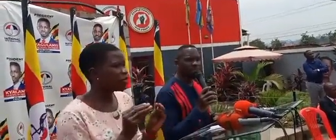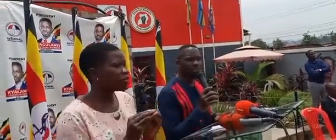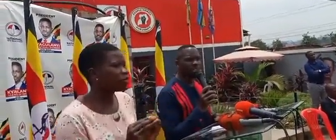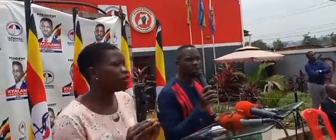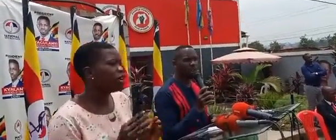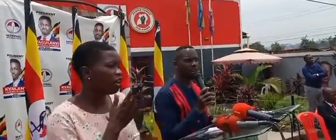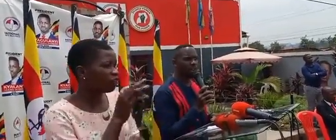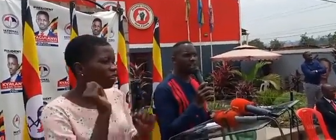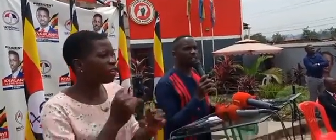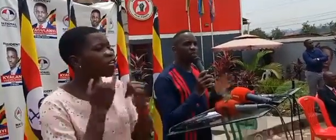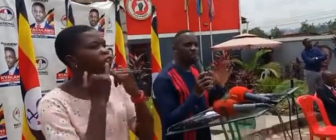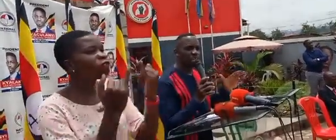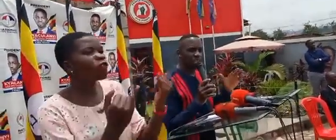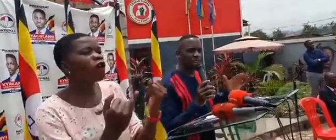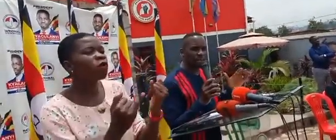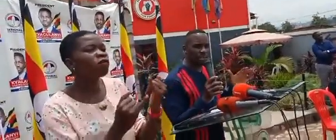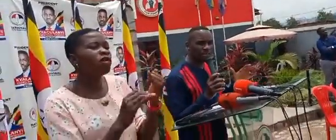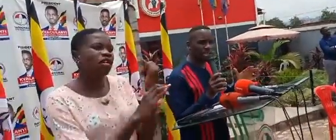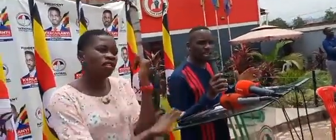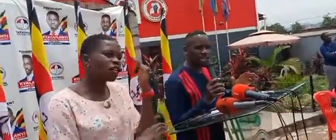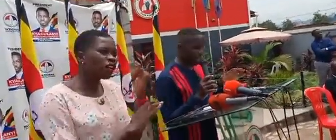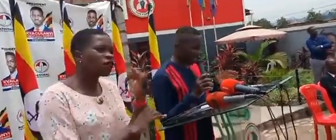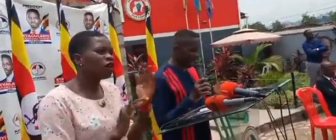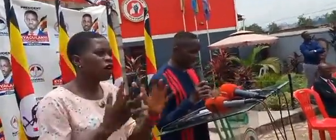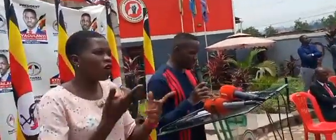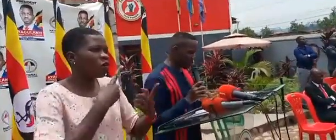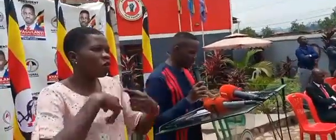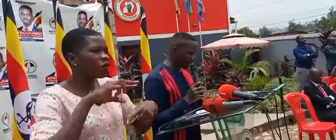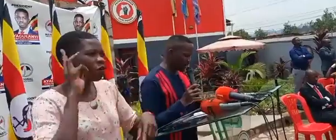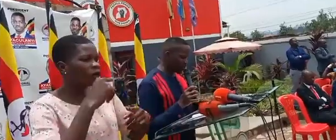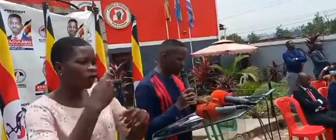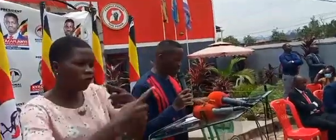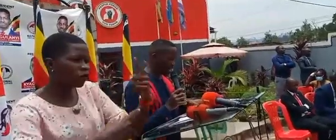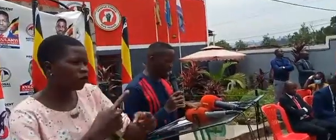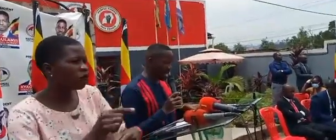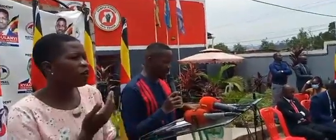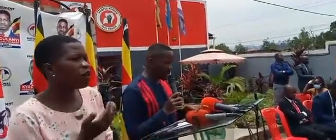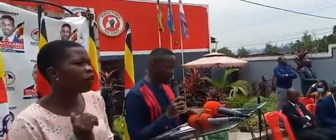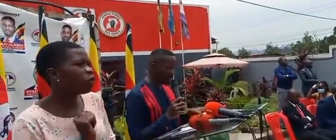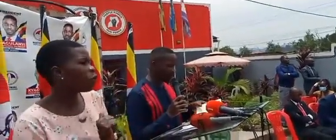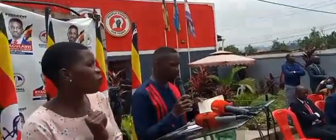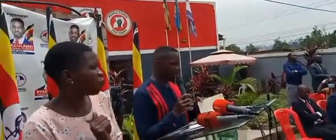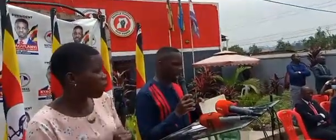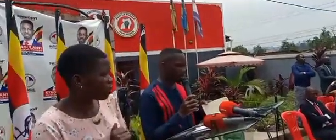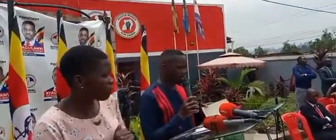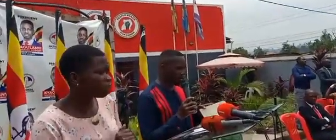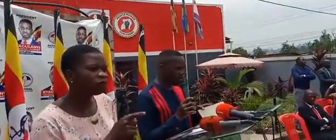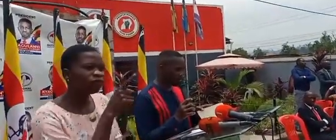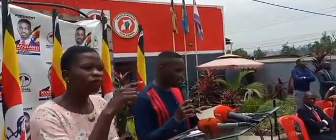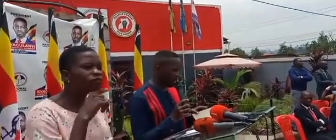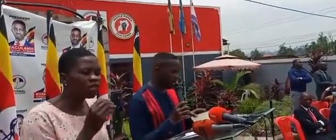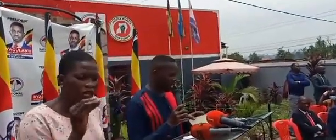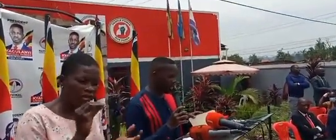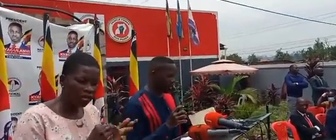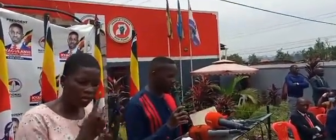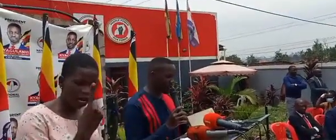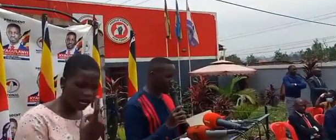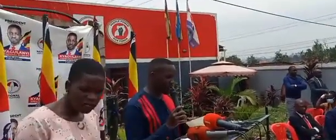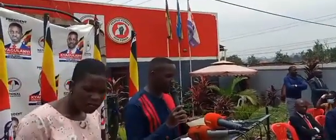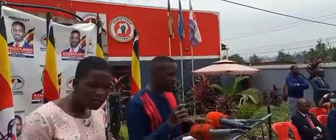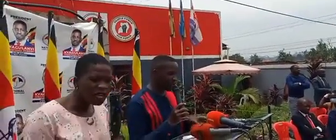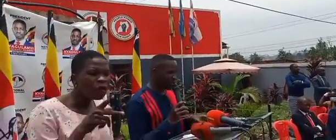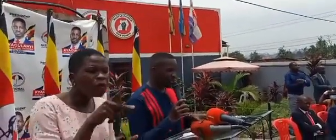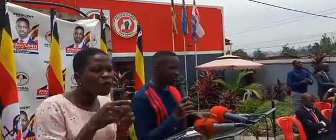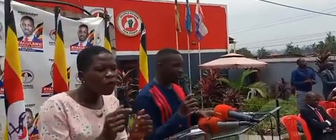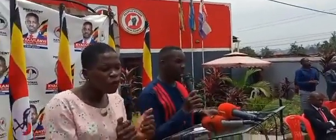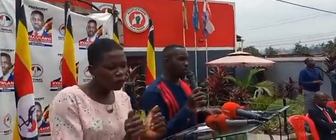then tuja pulire gwanga tugenda tambula tutya nga NUP deri kya buziza abantu bano abaze bawambibwa kati abako